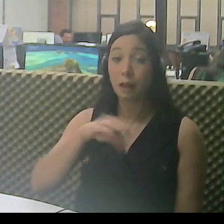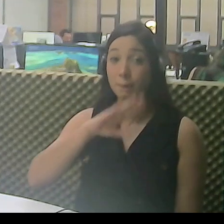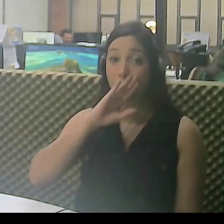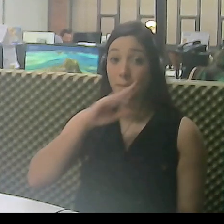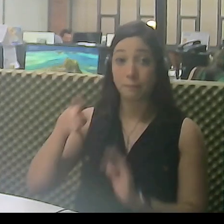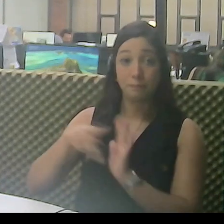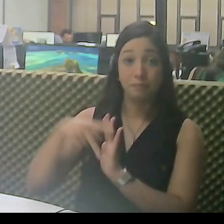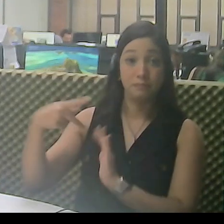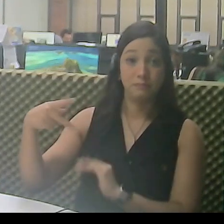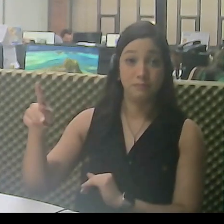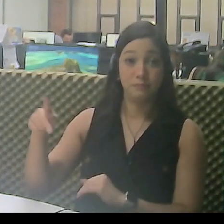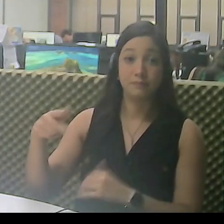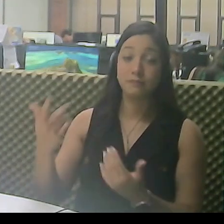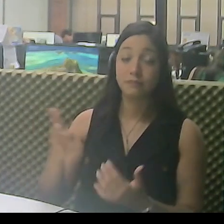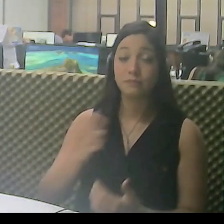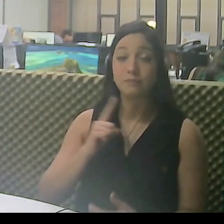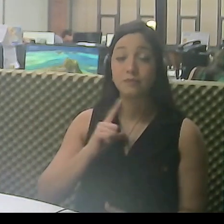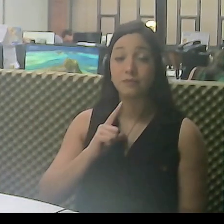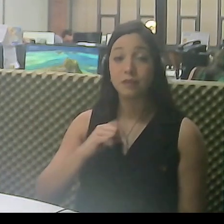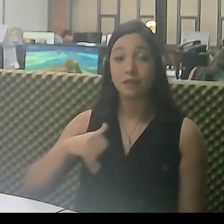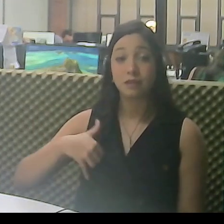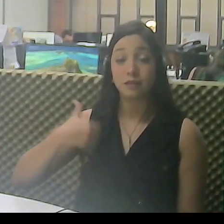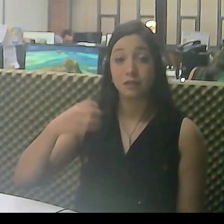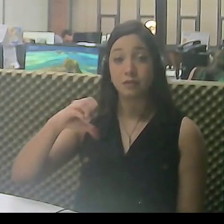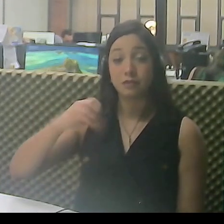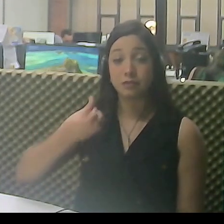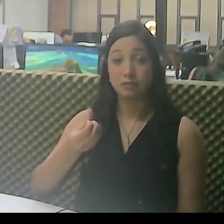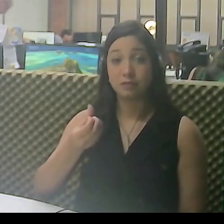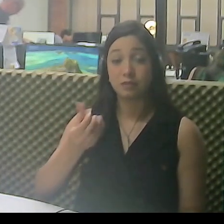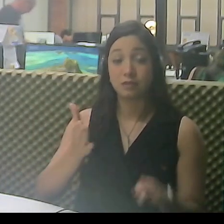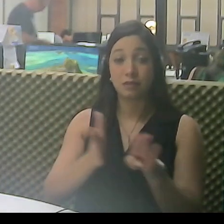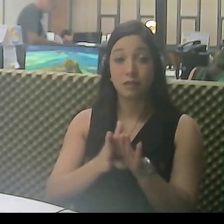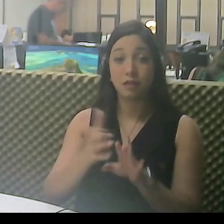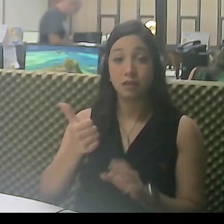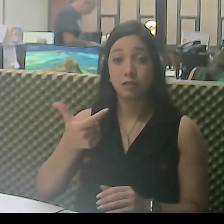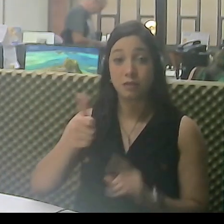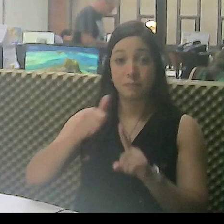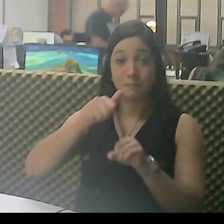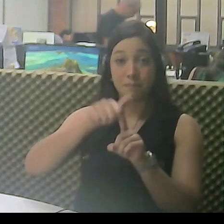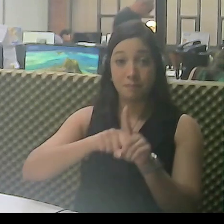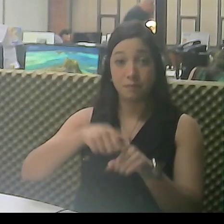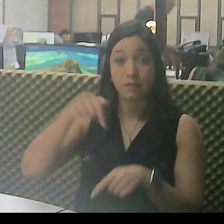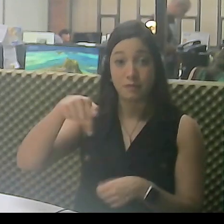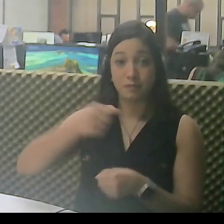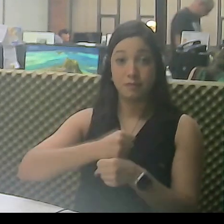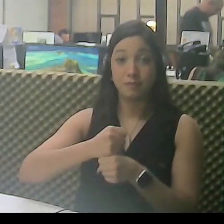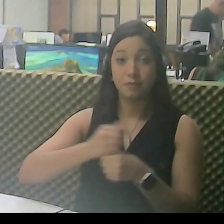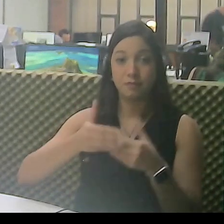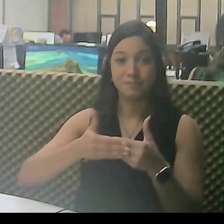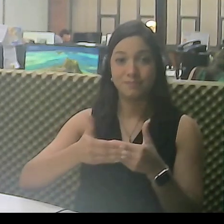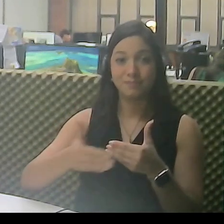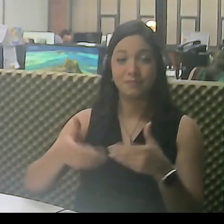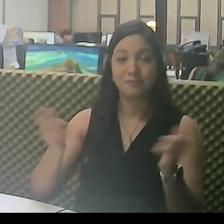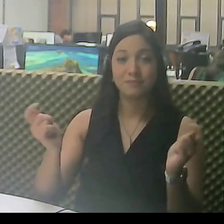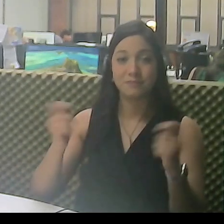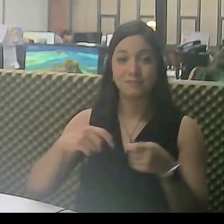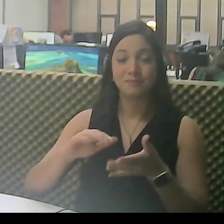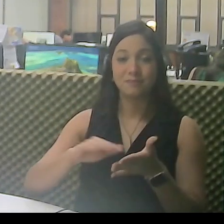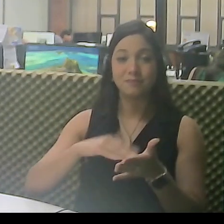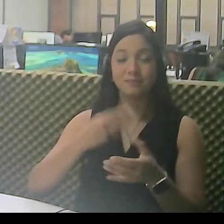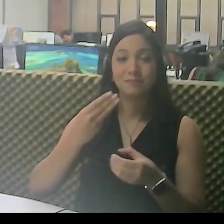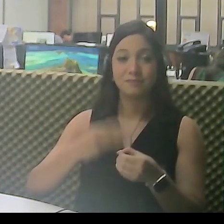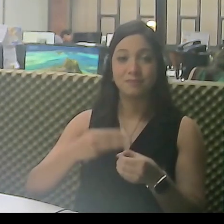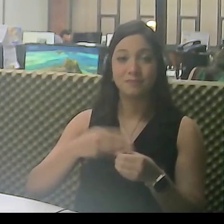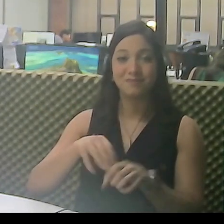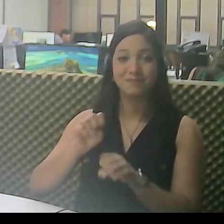fará parte da merenda de crianças de 6 a 12 meses a partir deste ano. A novidade, viabilizada pela Secretaria